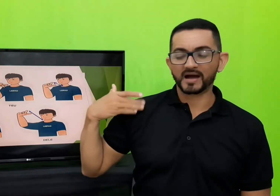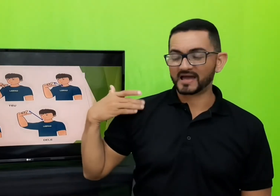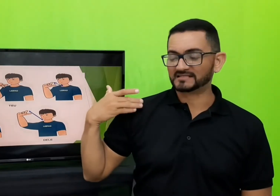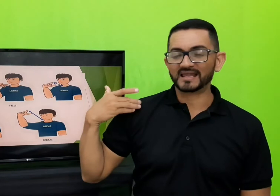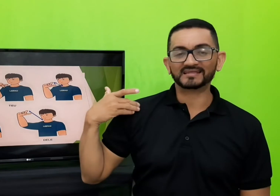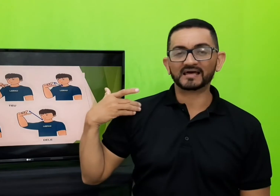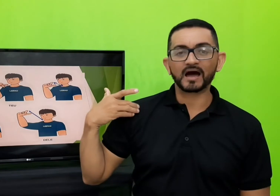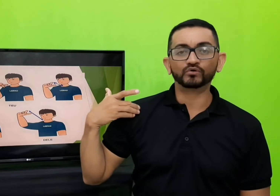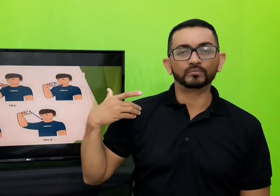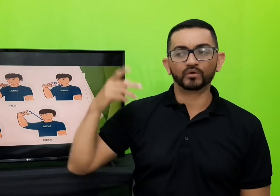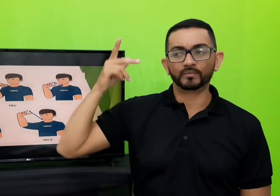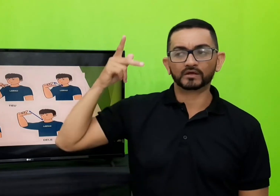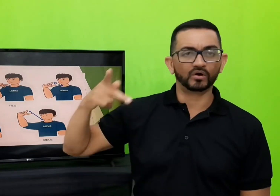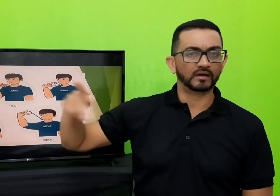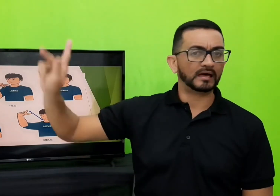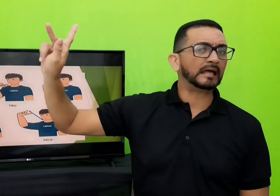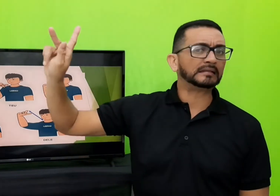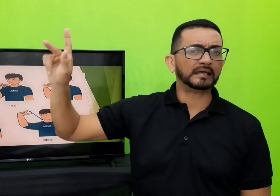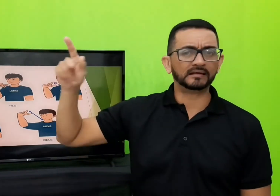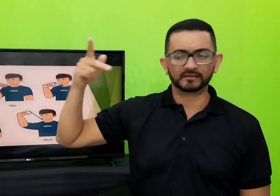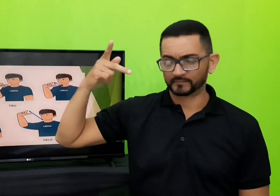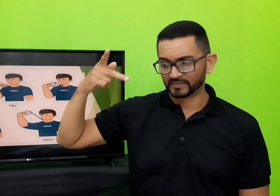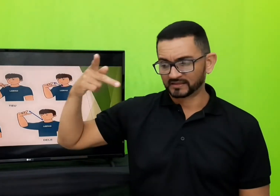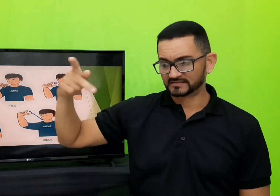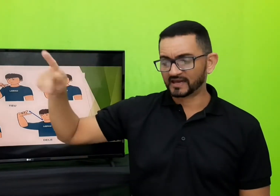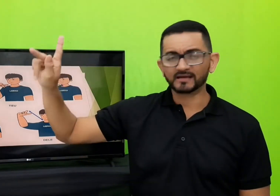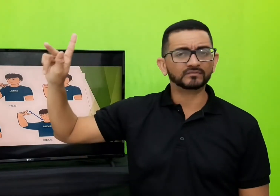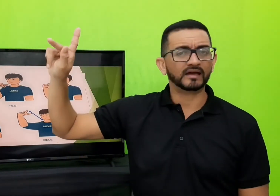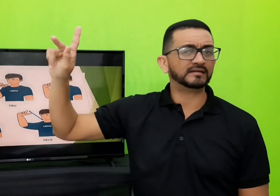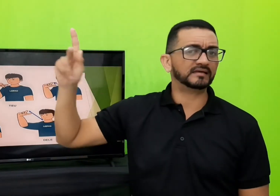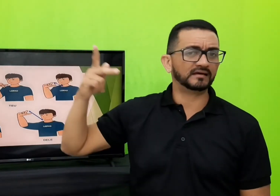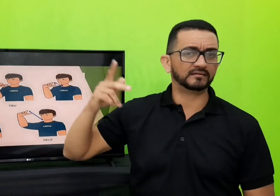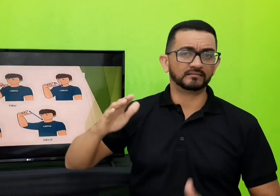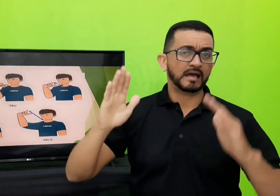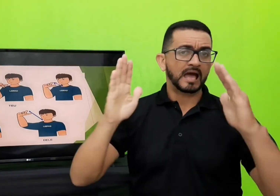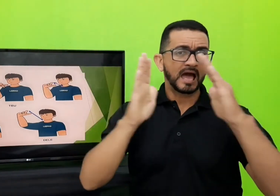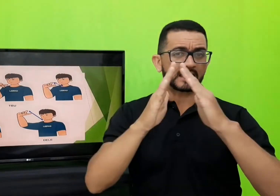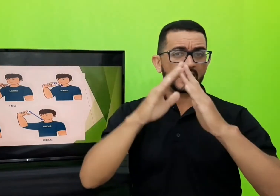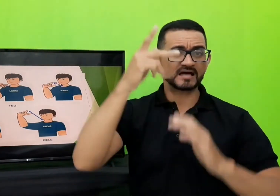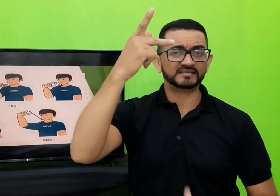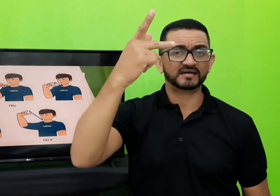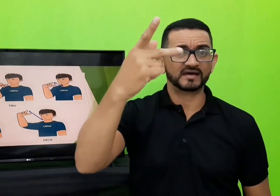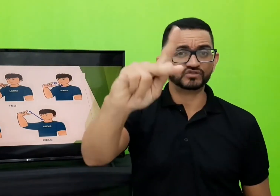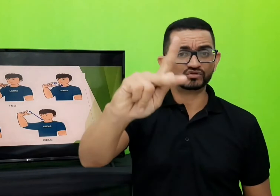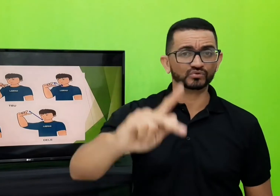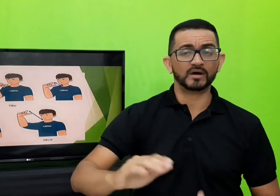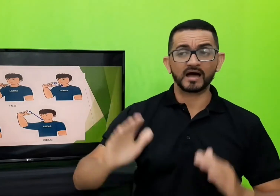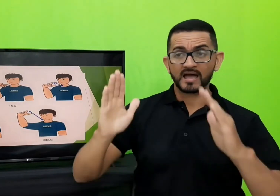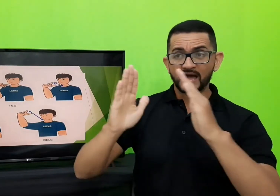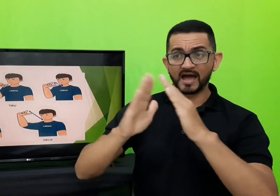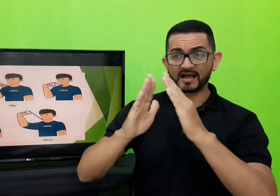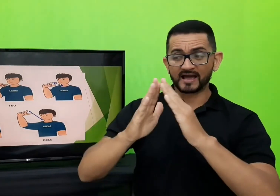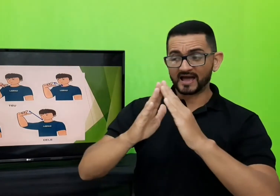mais da lateral do meu ombro aqui, ó. É dele, certo? É dele. A casa é sua. A